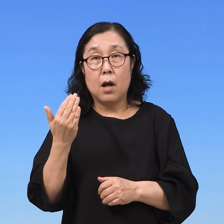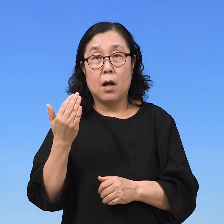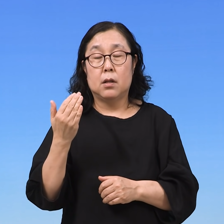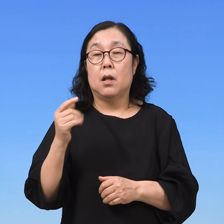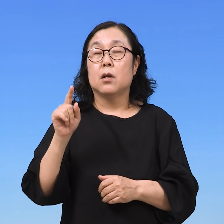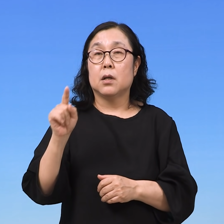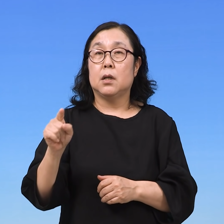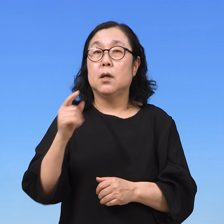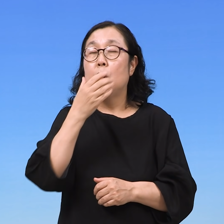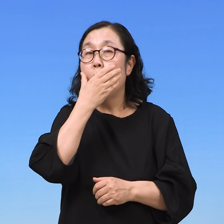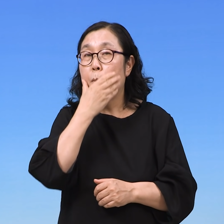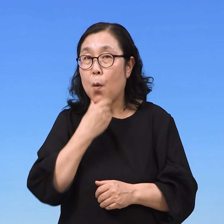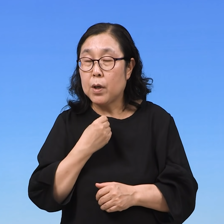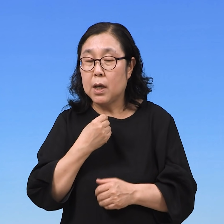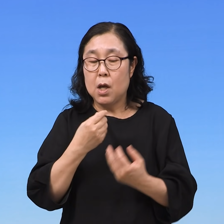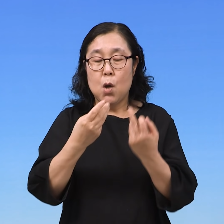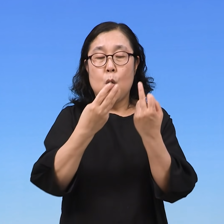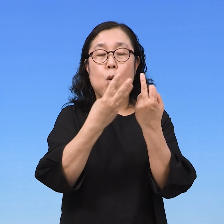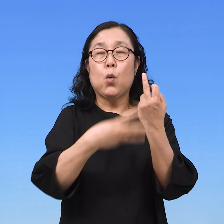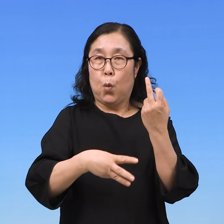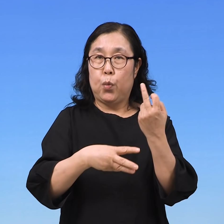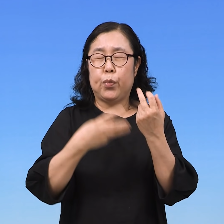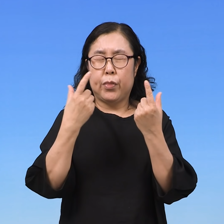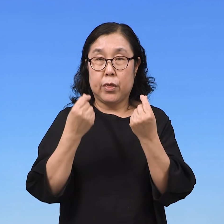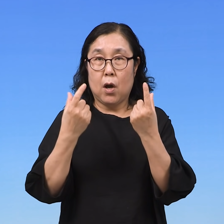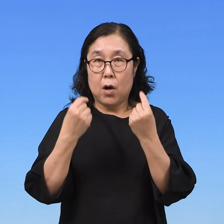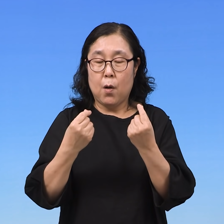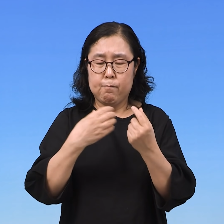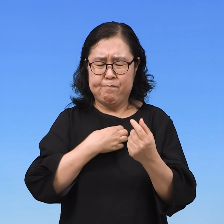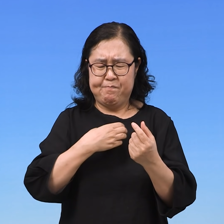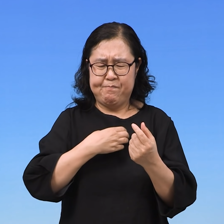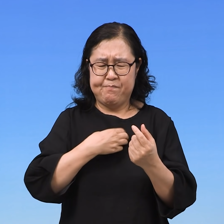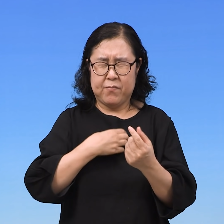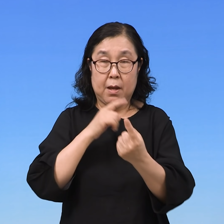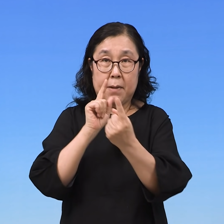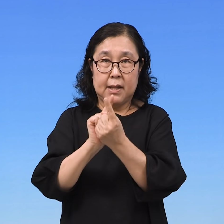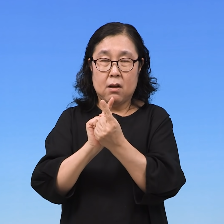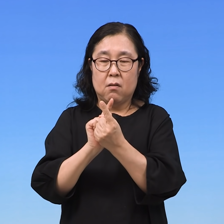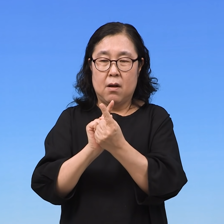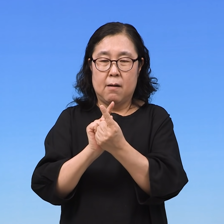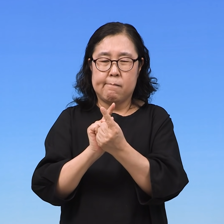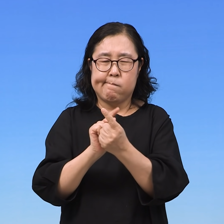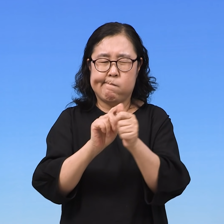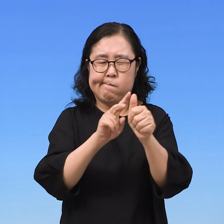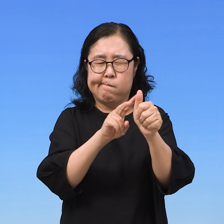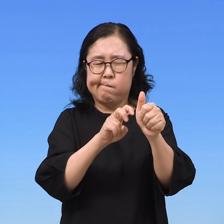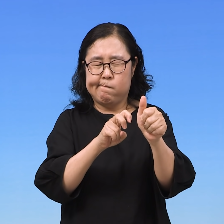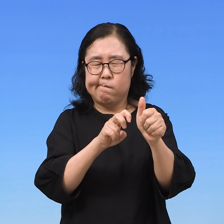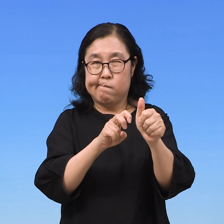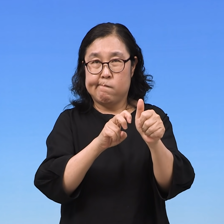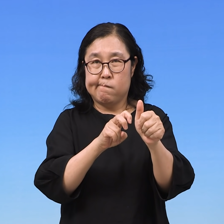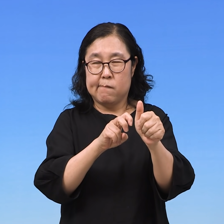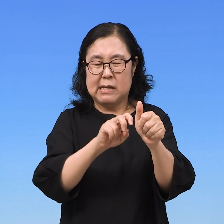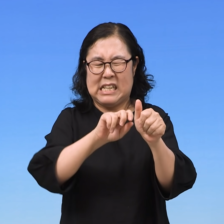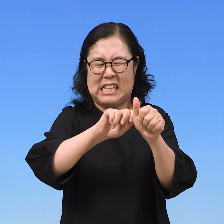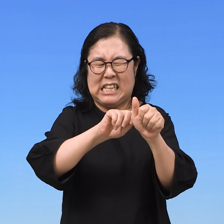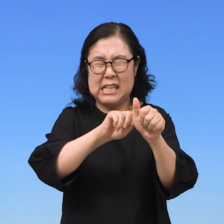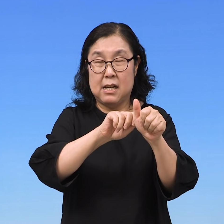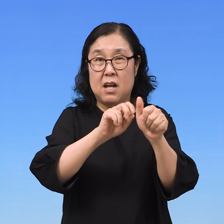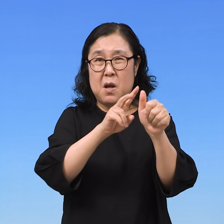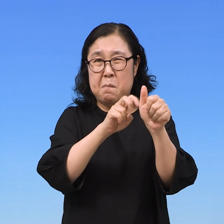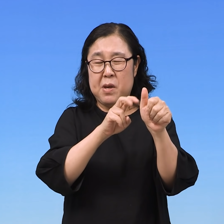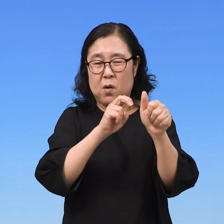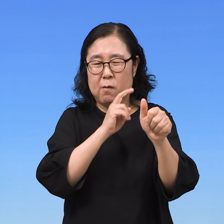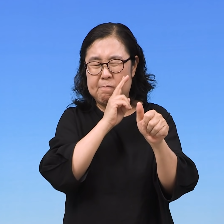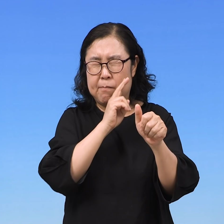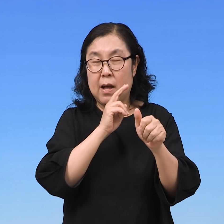된다면 그 복이 롯같이 위기에 처한 꼴보기 싫고 얄밉고 그냥 뭐 저렇게